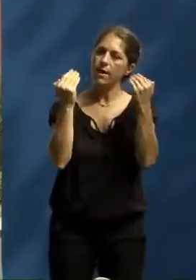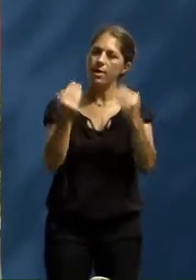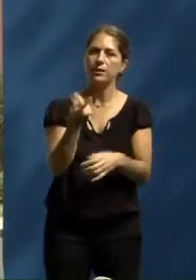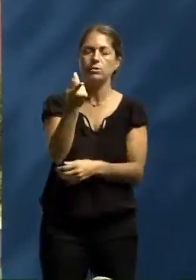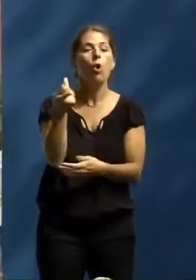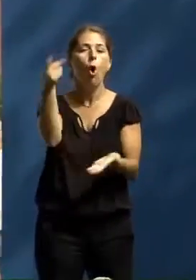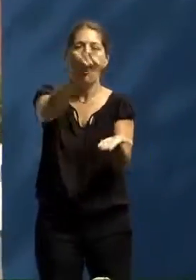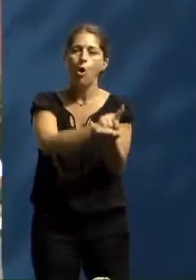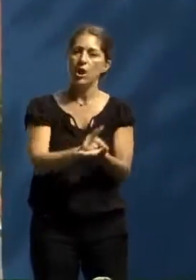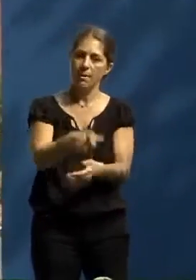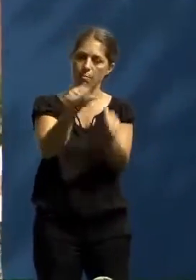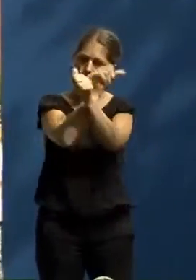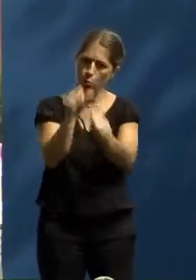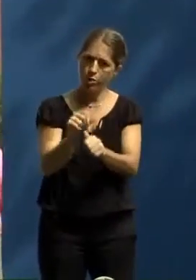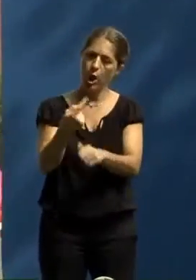vez máis.